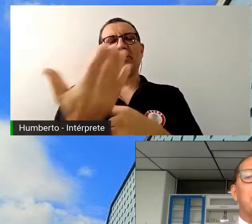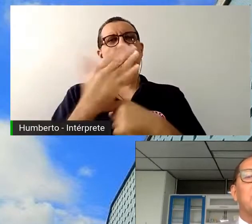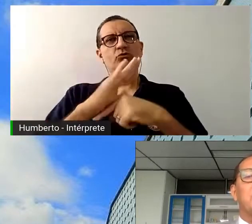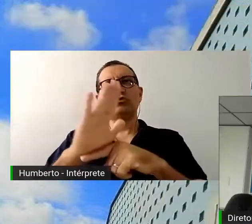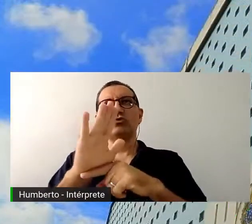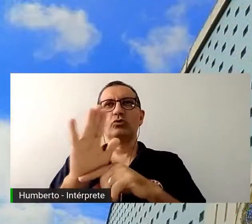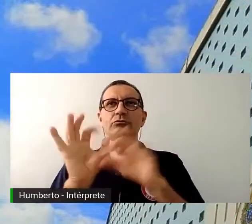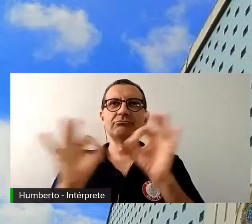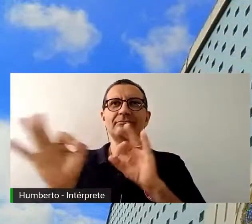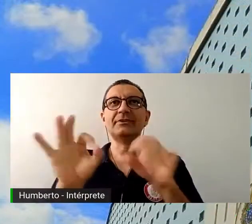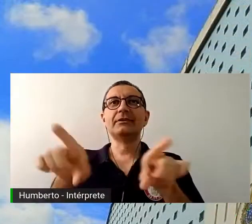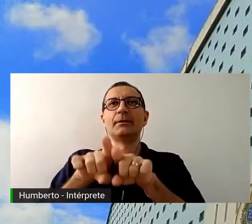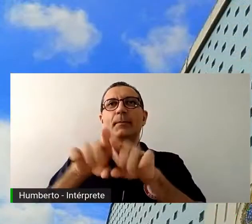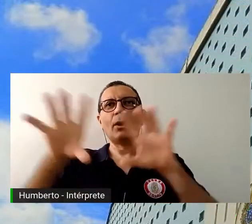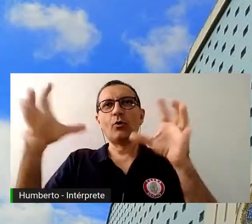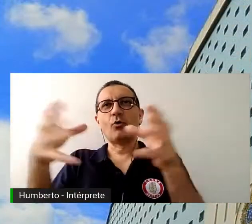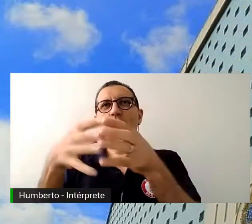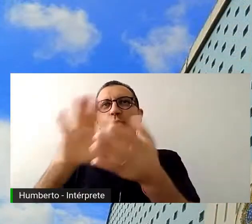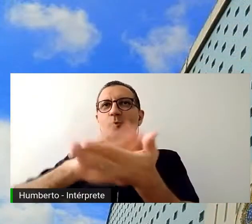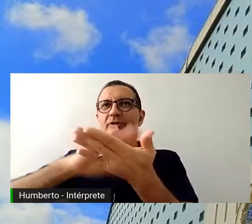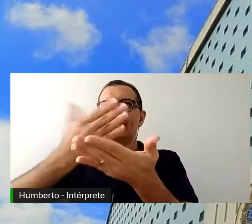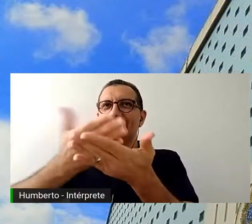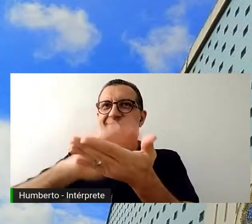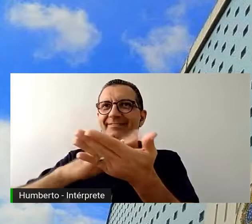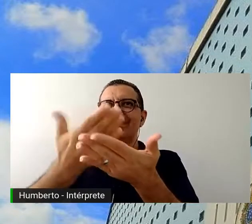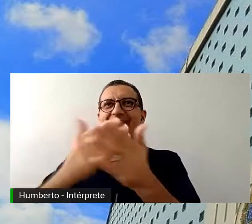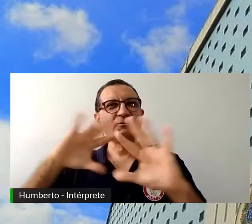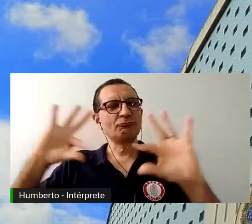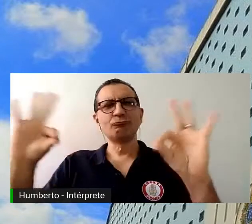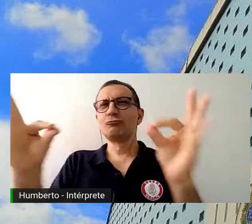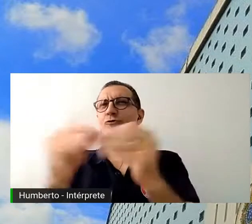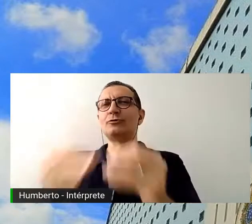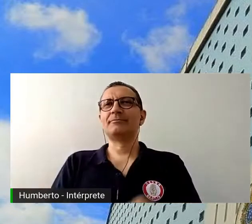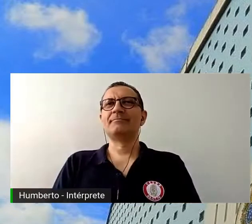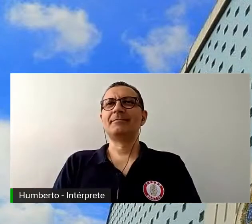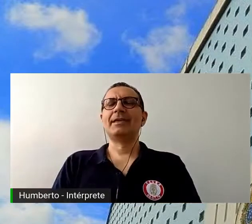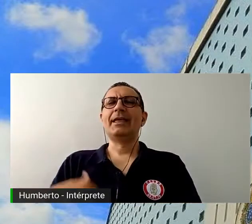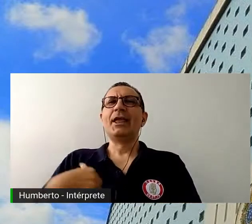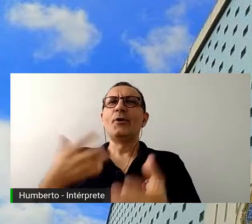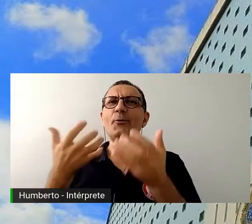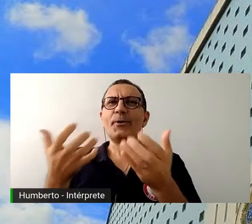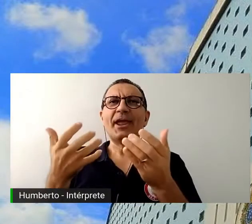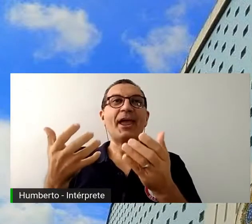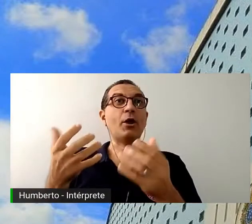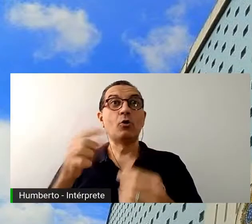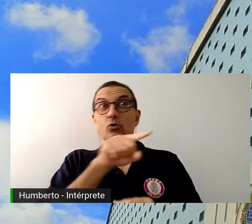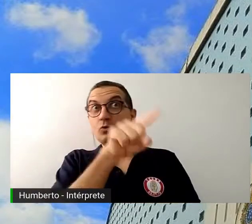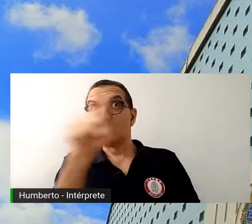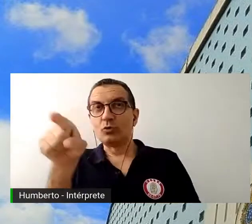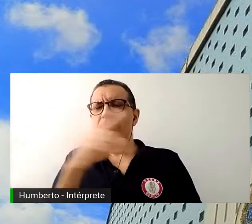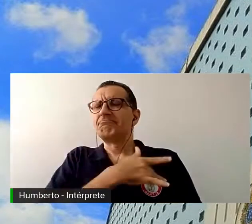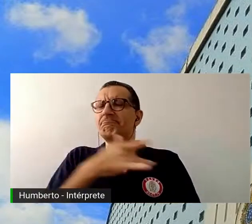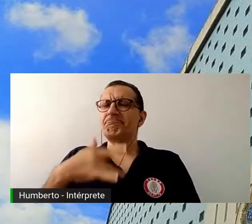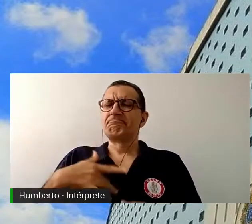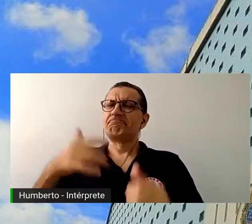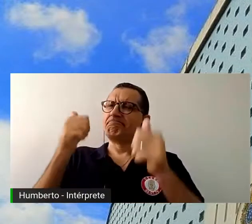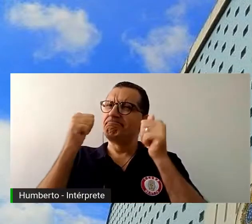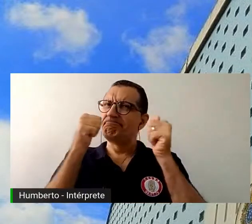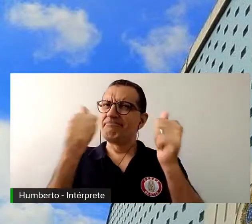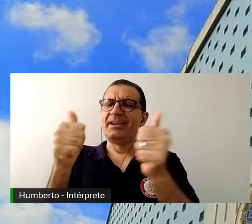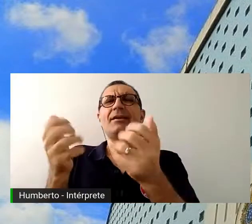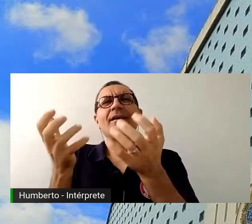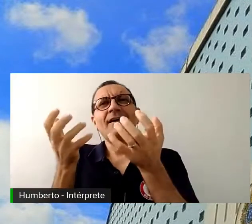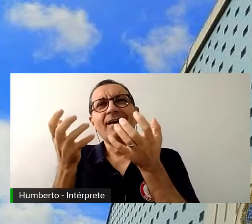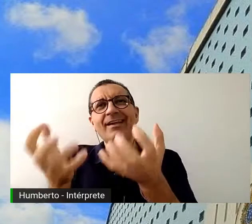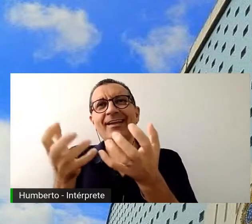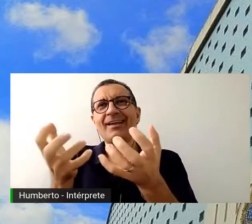aos intérpretes. Espero encontrar todos e todas, né, bem dentro desse contexto, desse